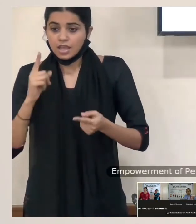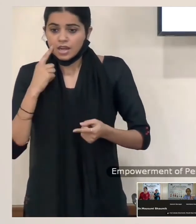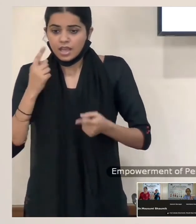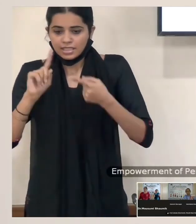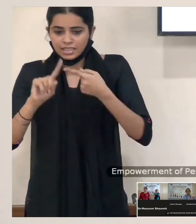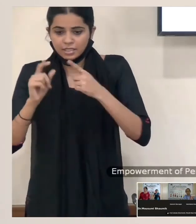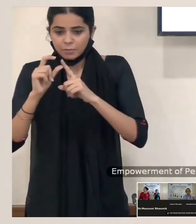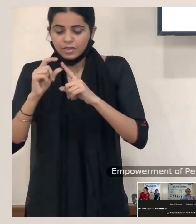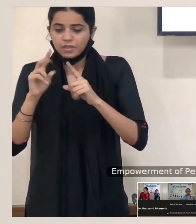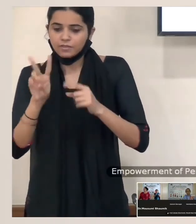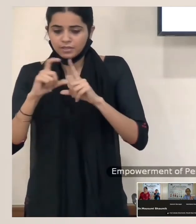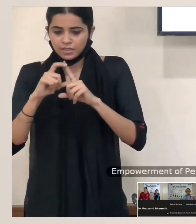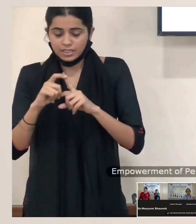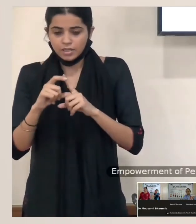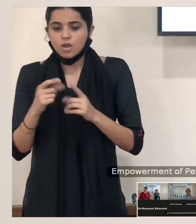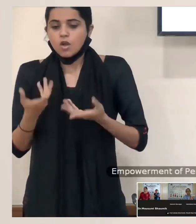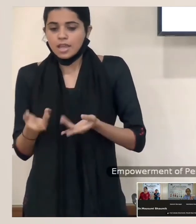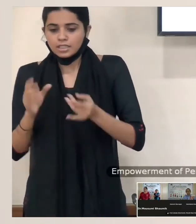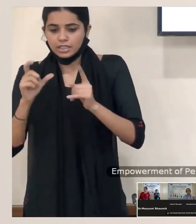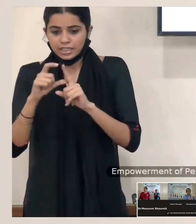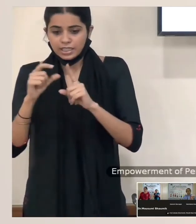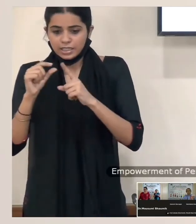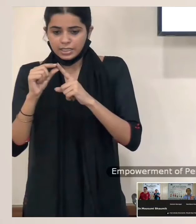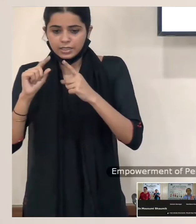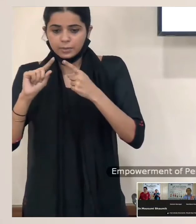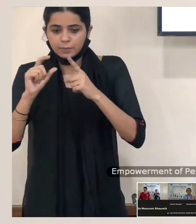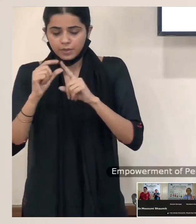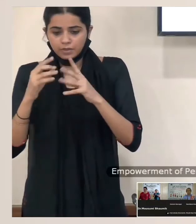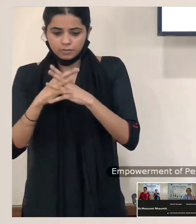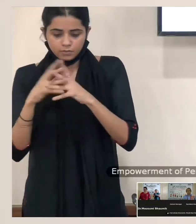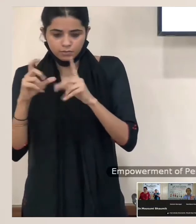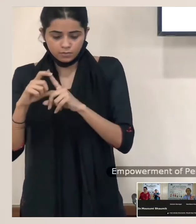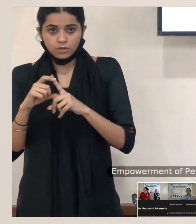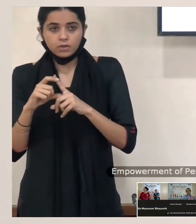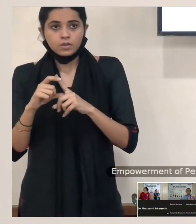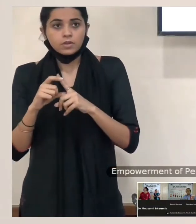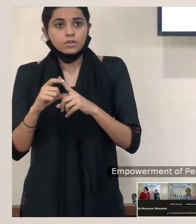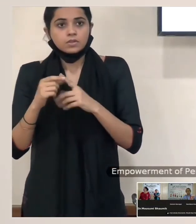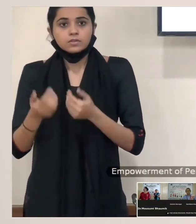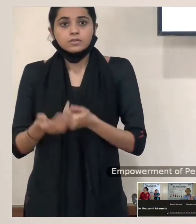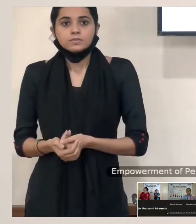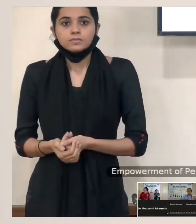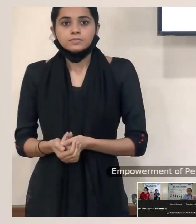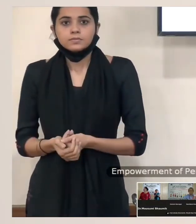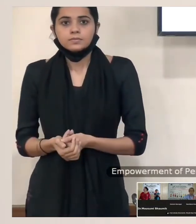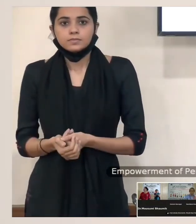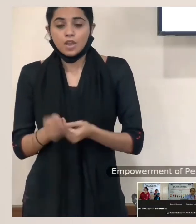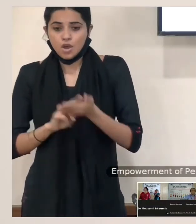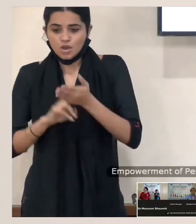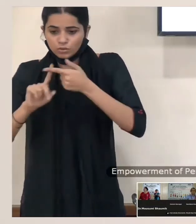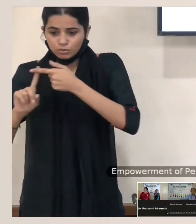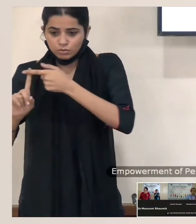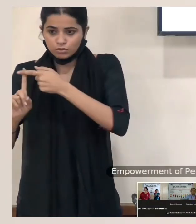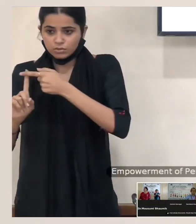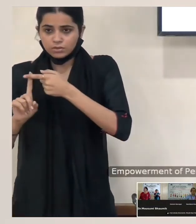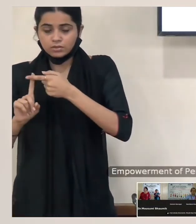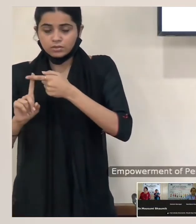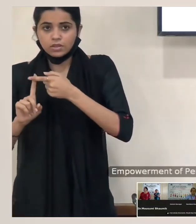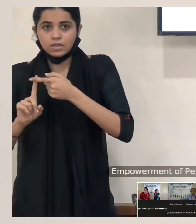NIEPVD and DEPWD for organizing this novel event of the Divyangajan from the Northeast and